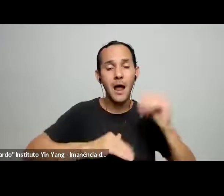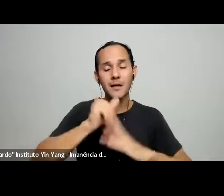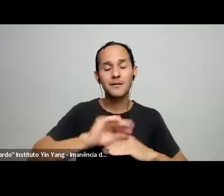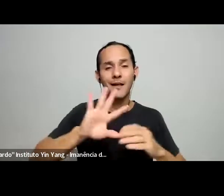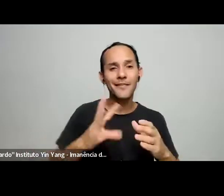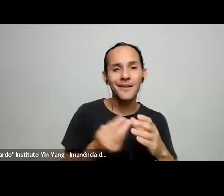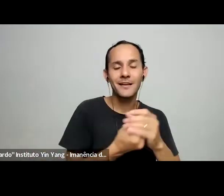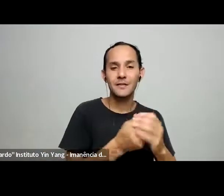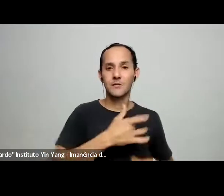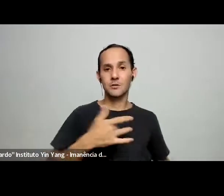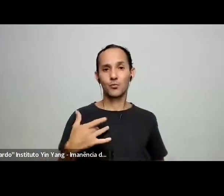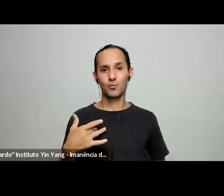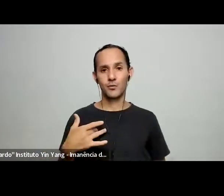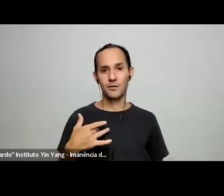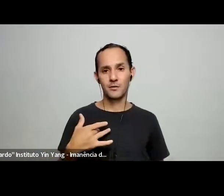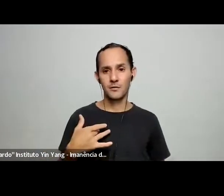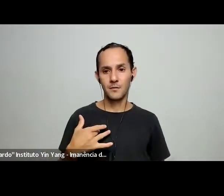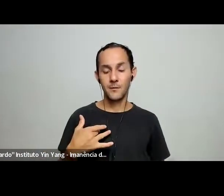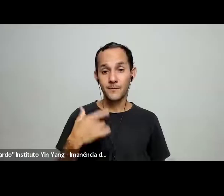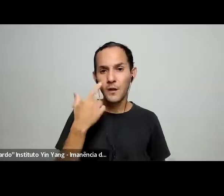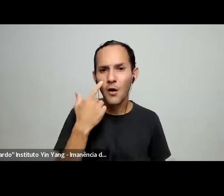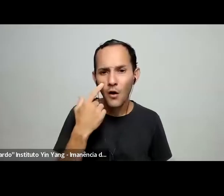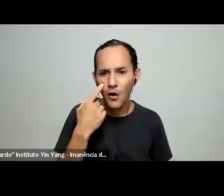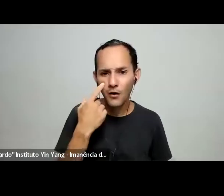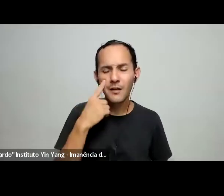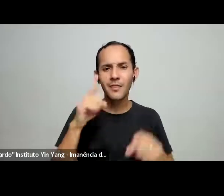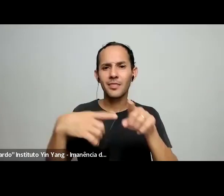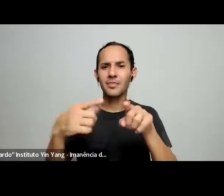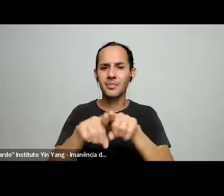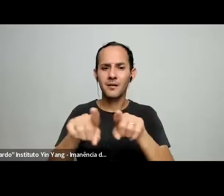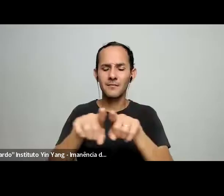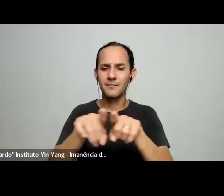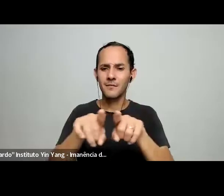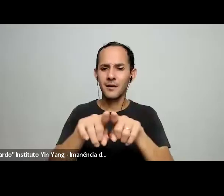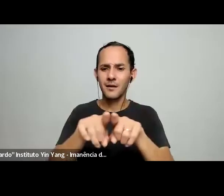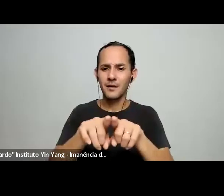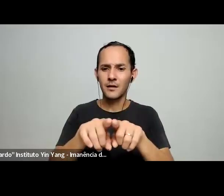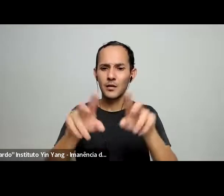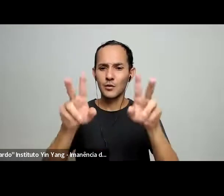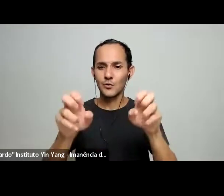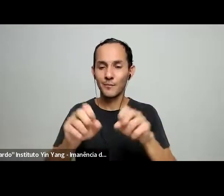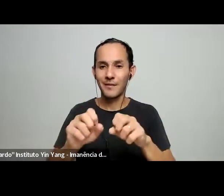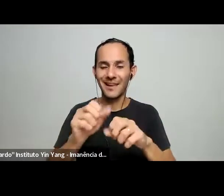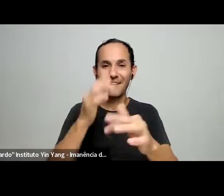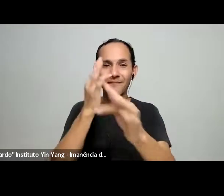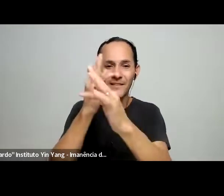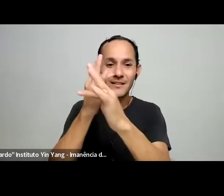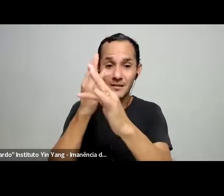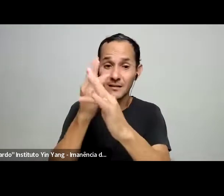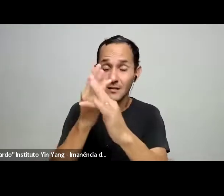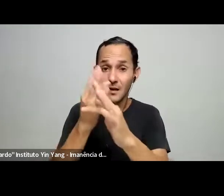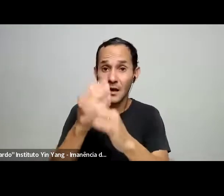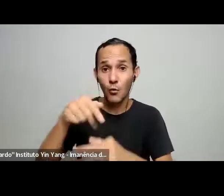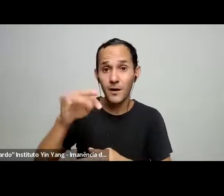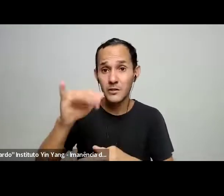saúde. Quando a gente vai observar um pouquinho mais a questão da física mesmo, da física quântica ou